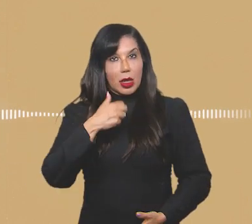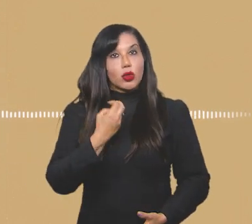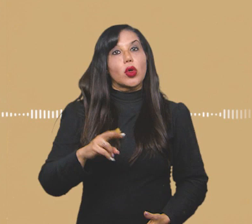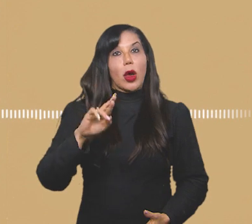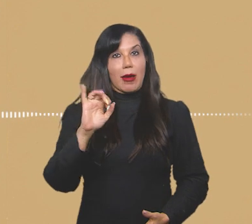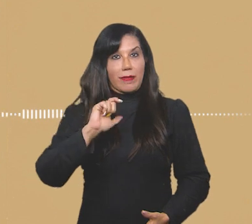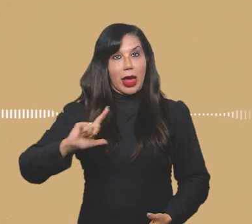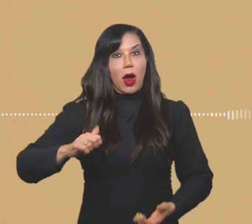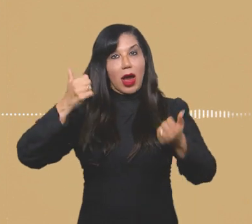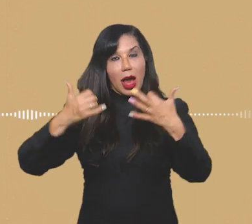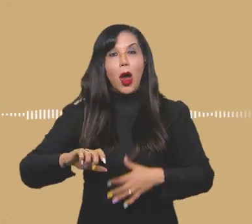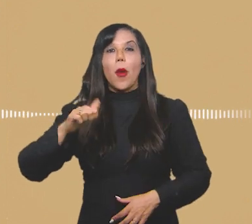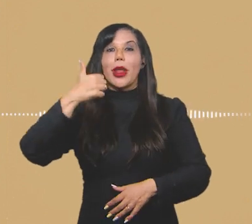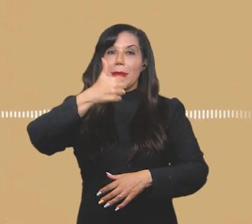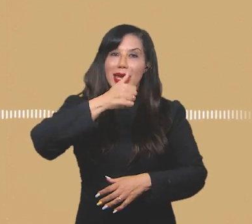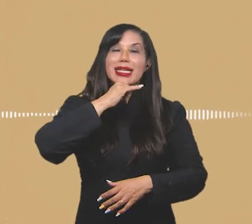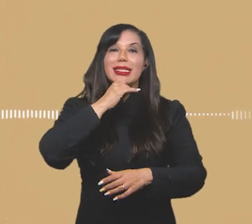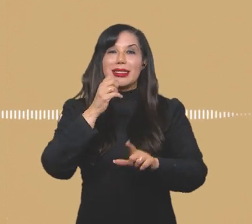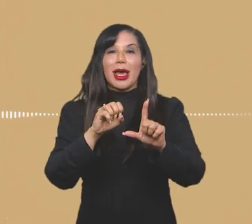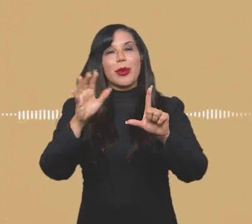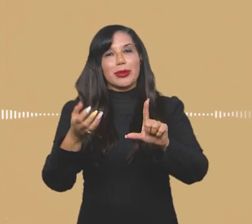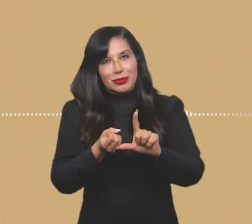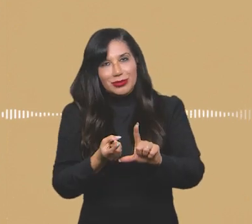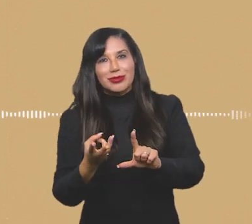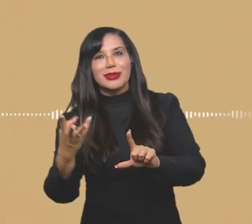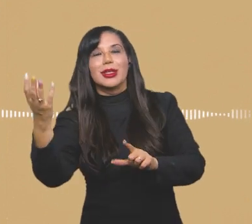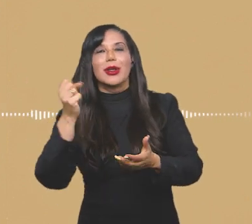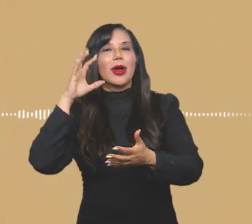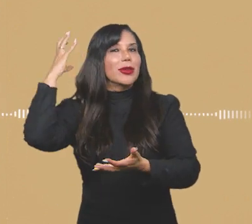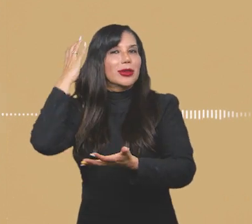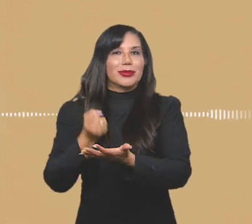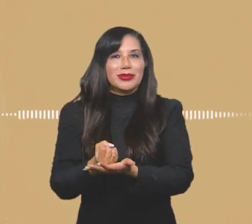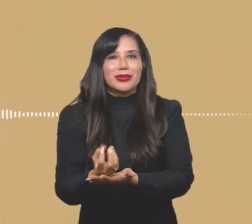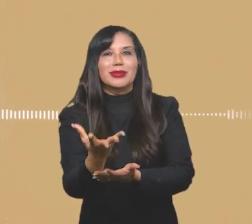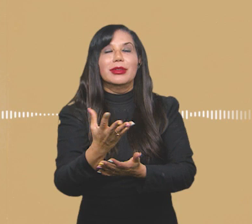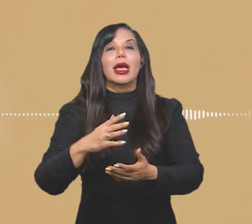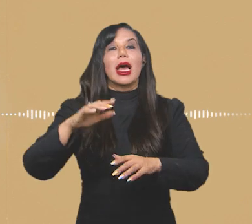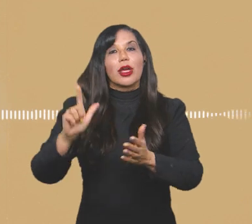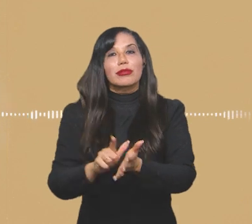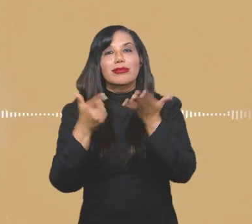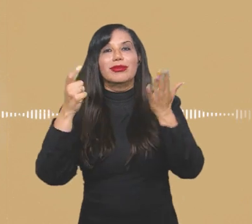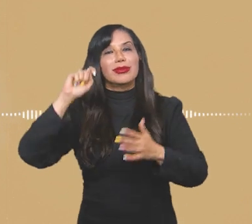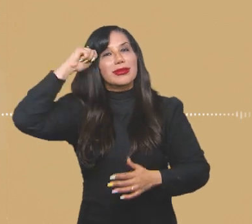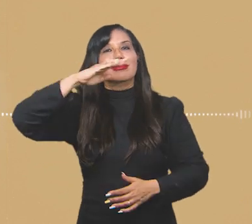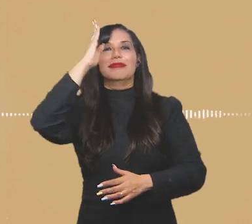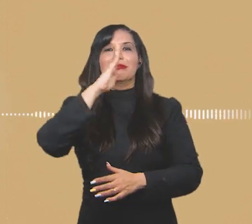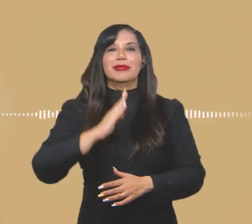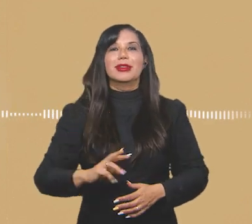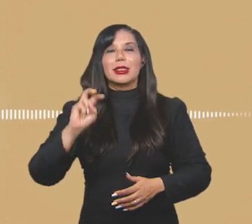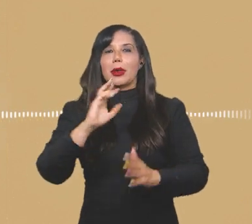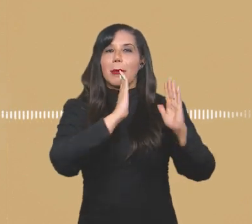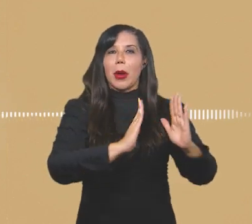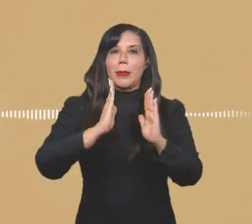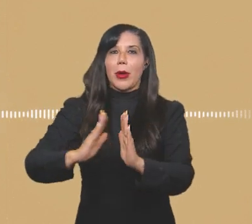sou Rafael Cardoso e este é o primeiro episódio do podcast Imprensa Negra no Brasil. Em 5 capítulos, vamos percorrer